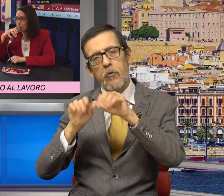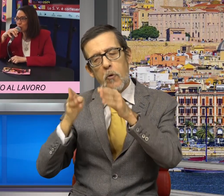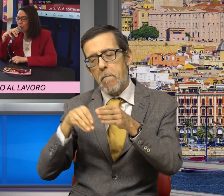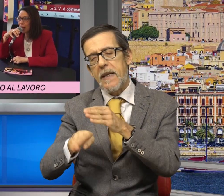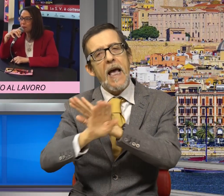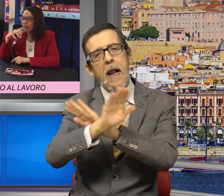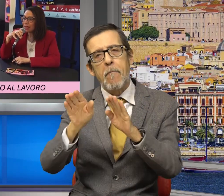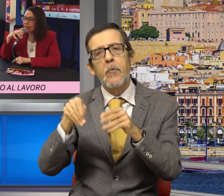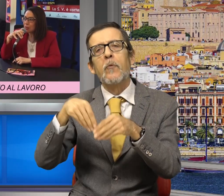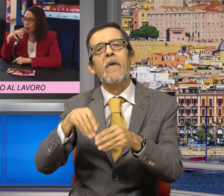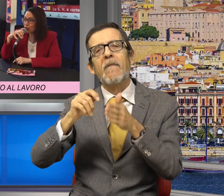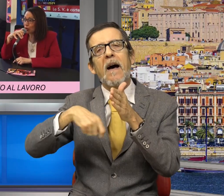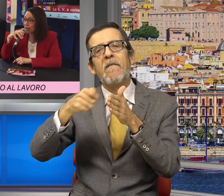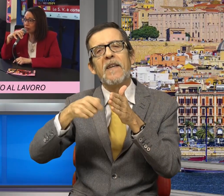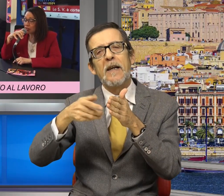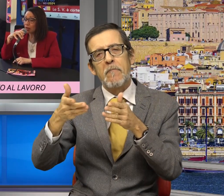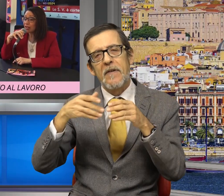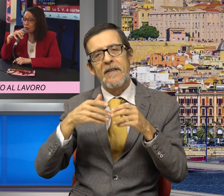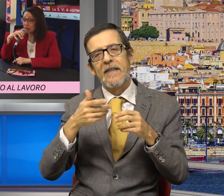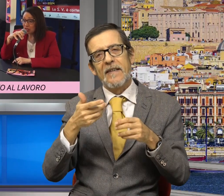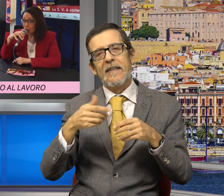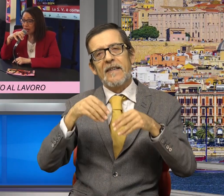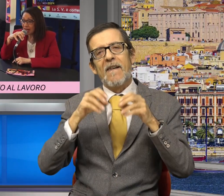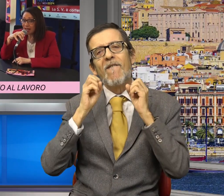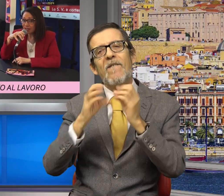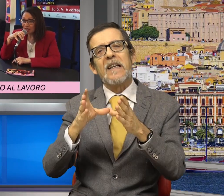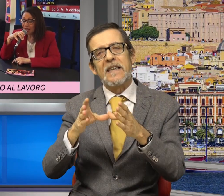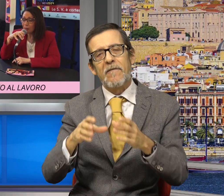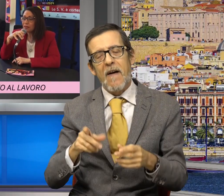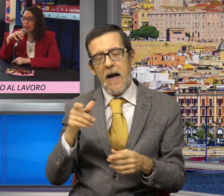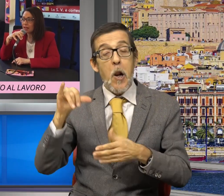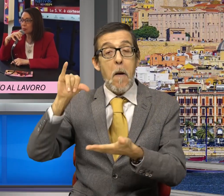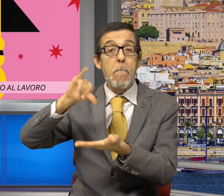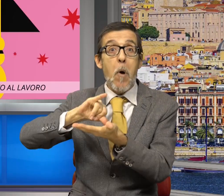economia. Carbonia può e deve diventare un polo della cinematografia italiana.